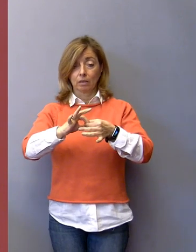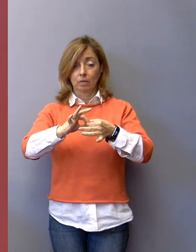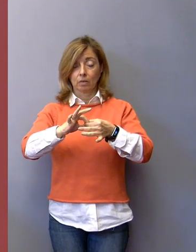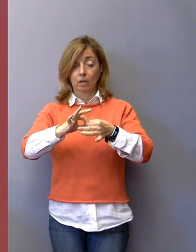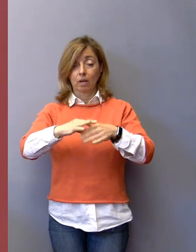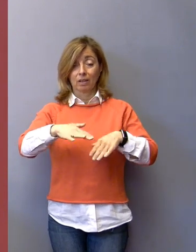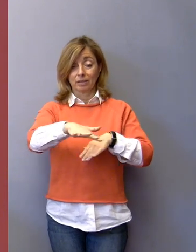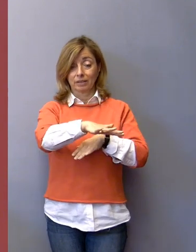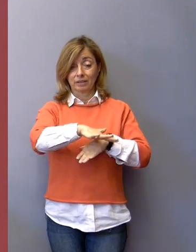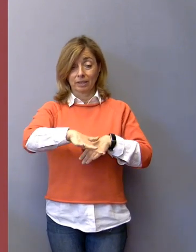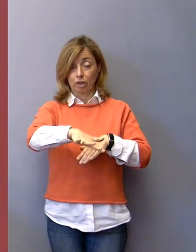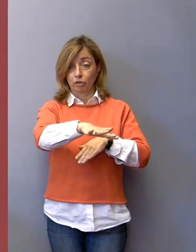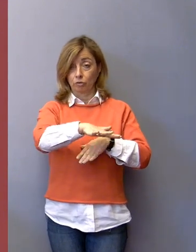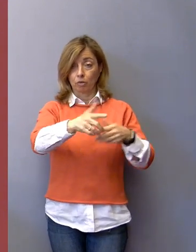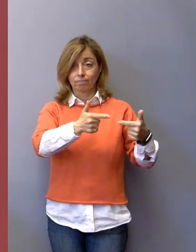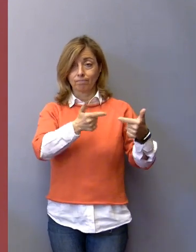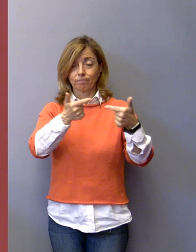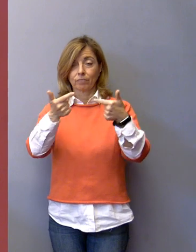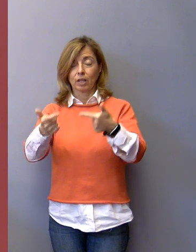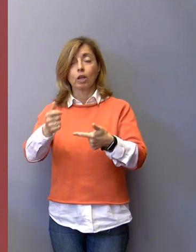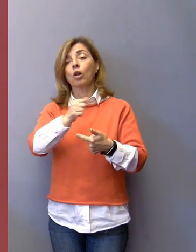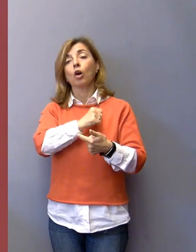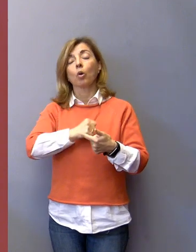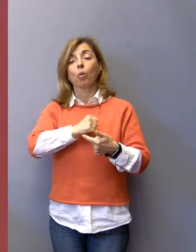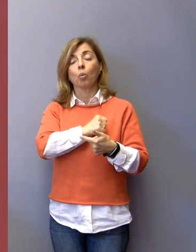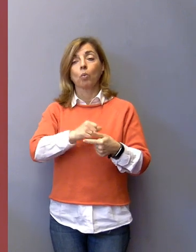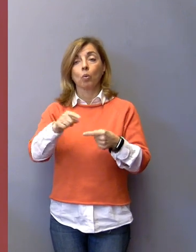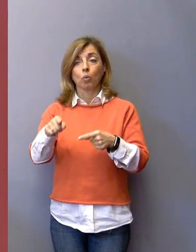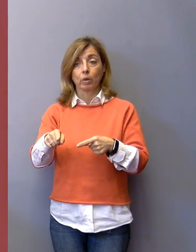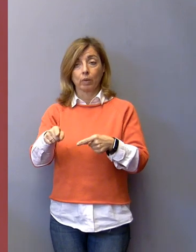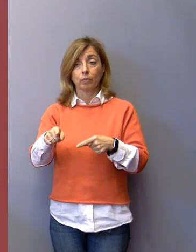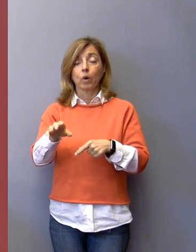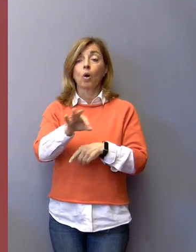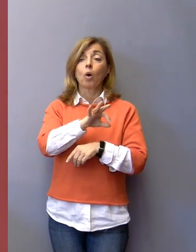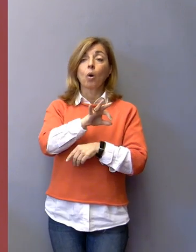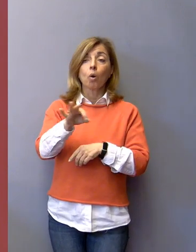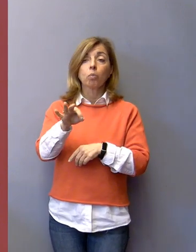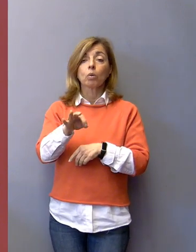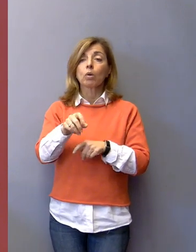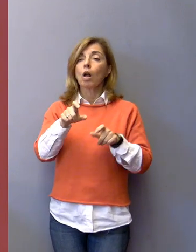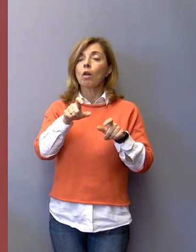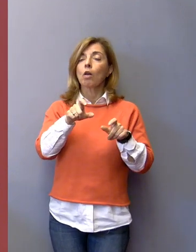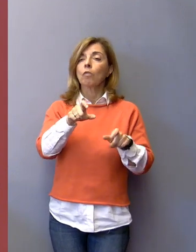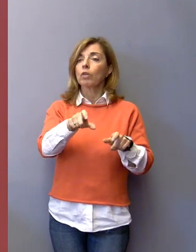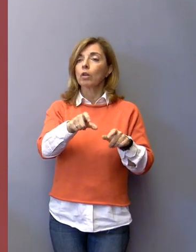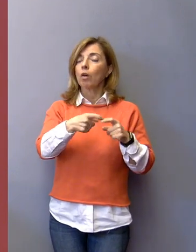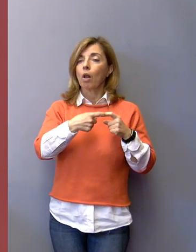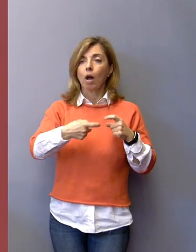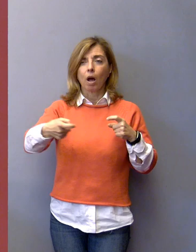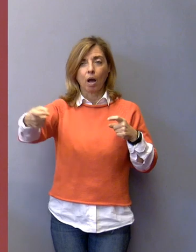pubblico al comune della zona liberata ok o un vincolo perpetuo d'accordo